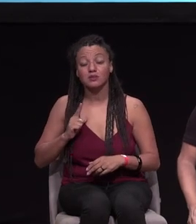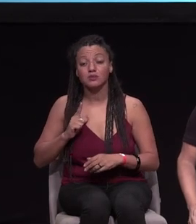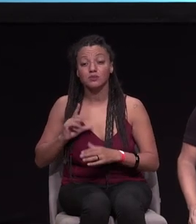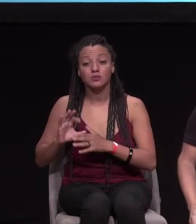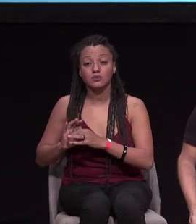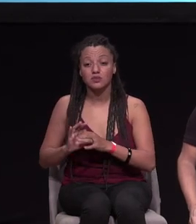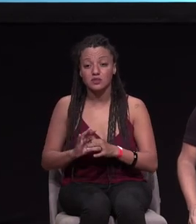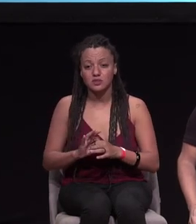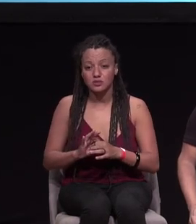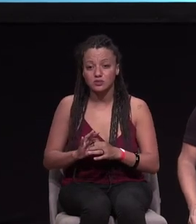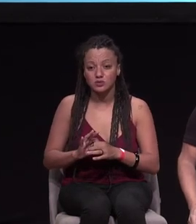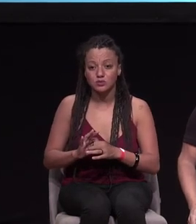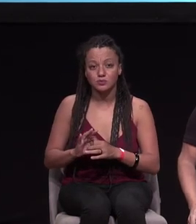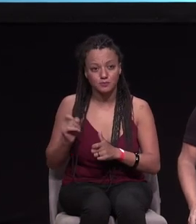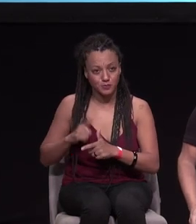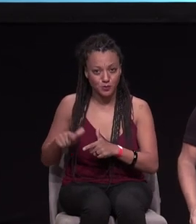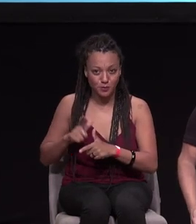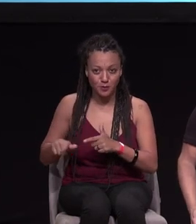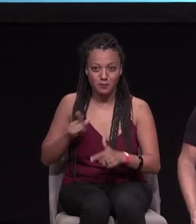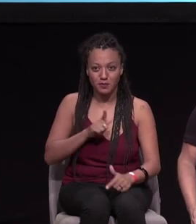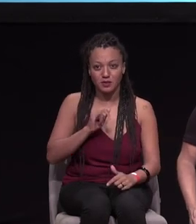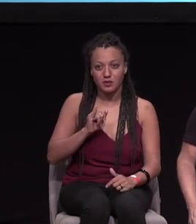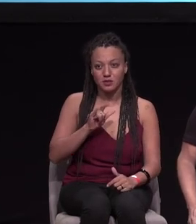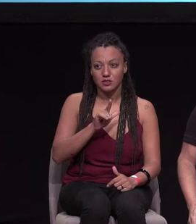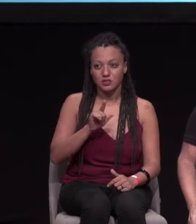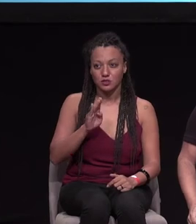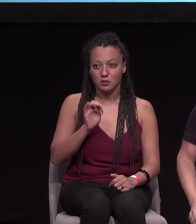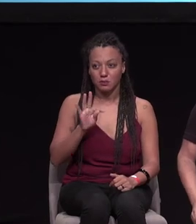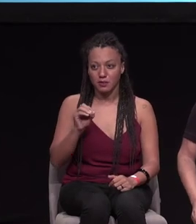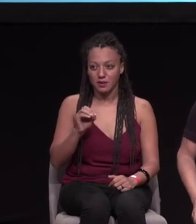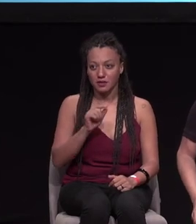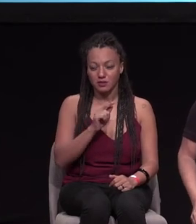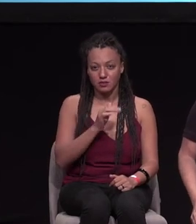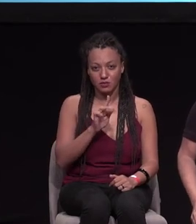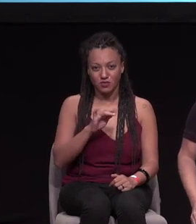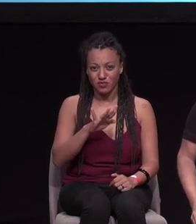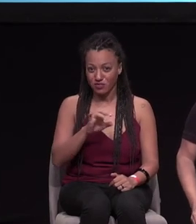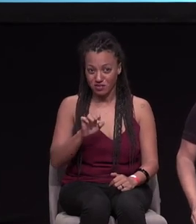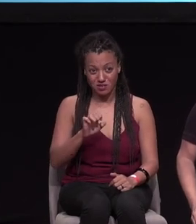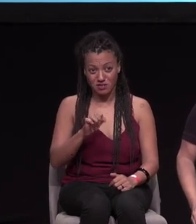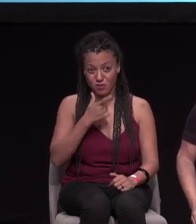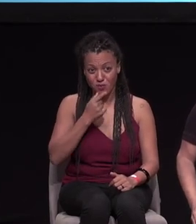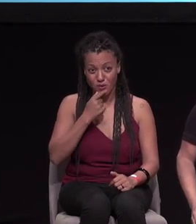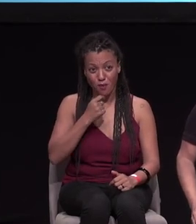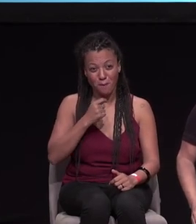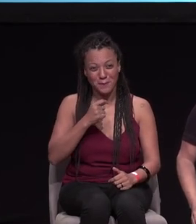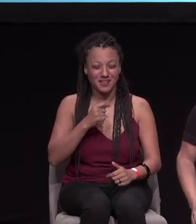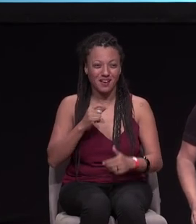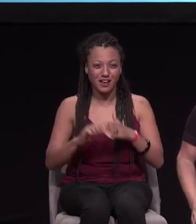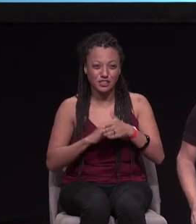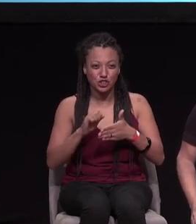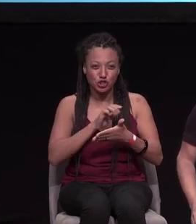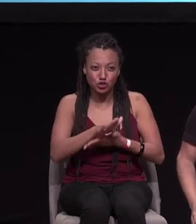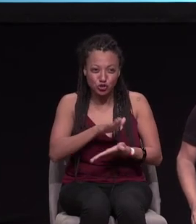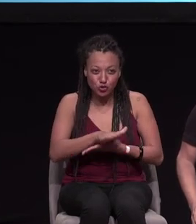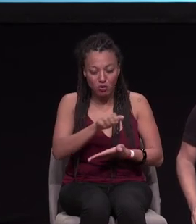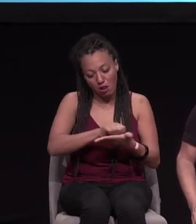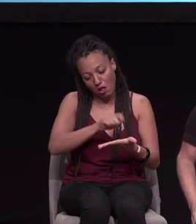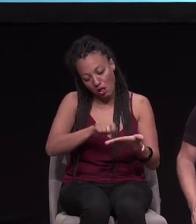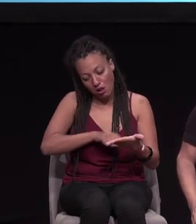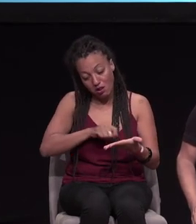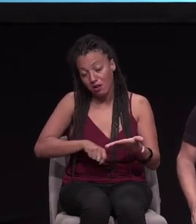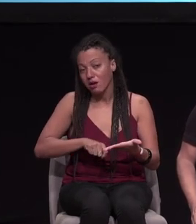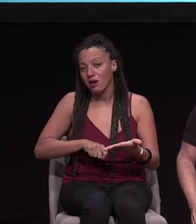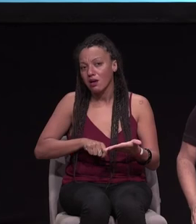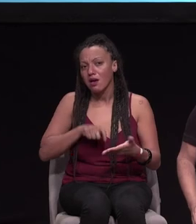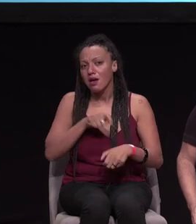e daí o problema do gilberto freyre nesse período não é que ele está escrevendo num momento em que o estado novo que a mulher é uma ditadura a